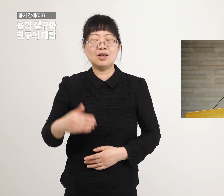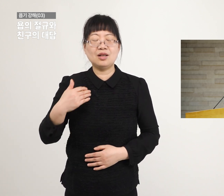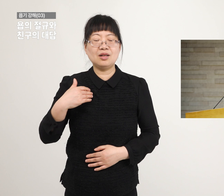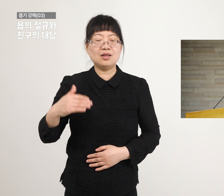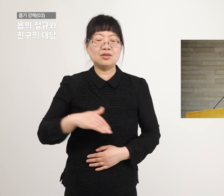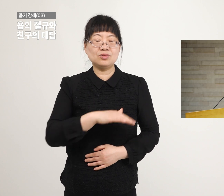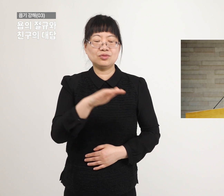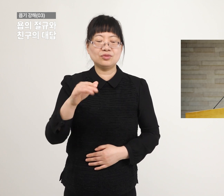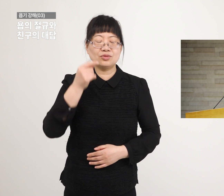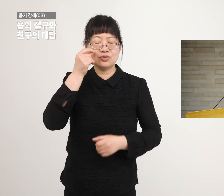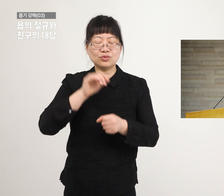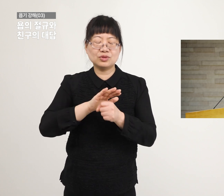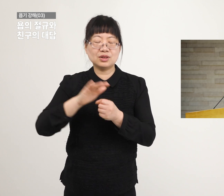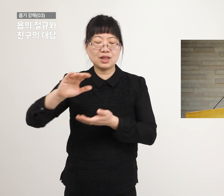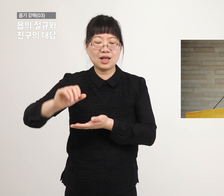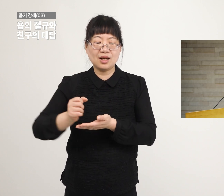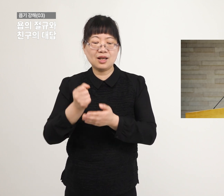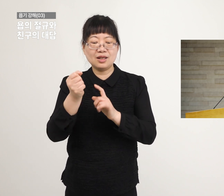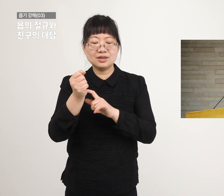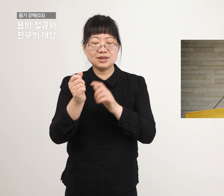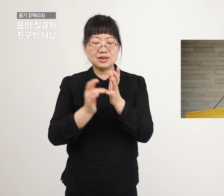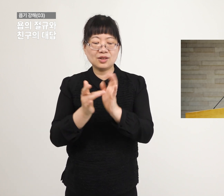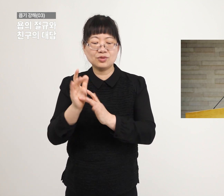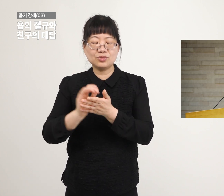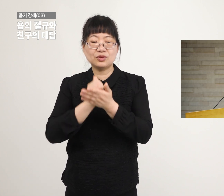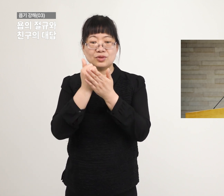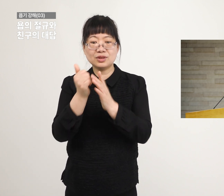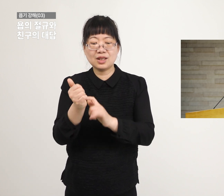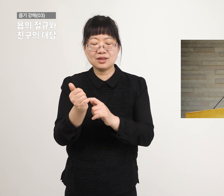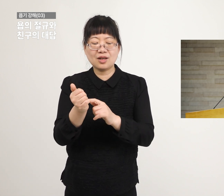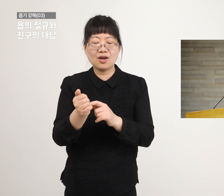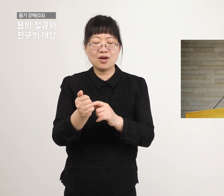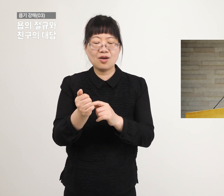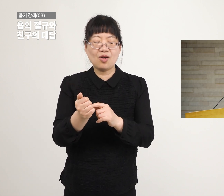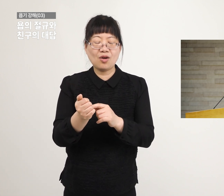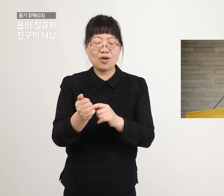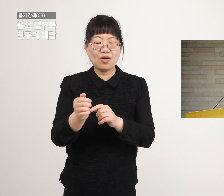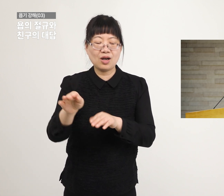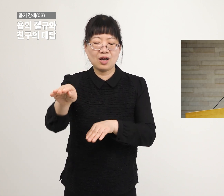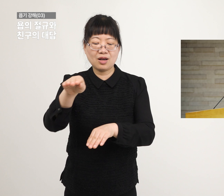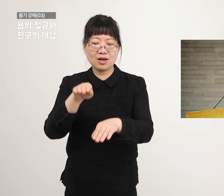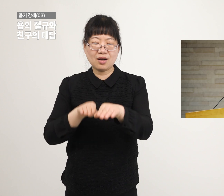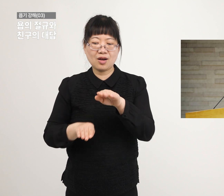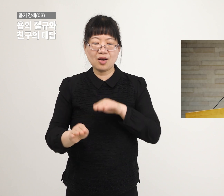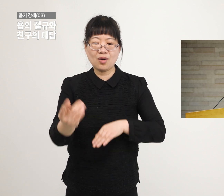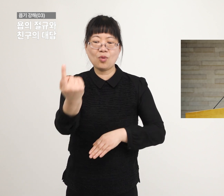우리 긍휼이 가득하신 예수 그리스도께서 걸어 들어오시는 겁니다. 믿습니까?